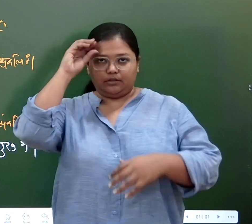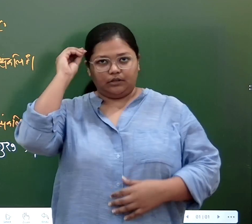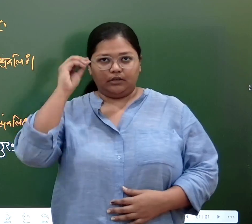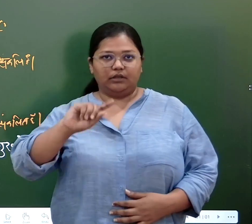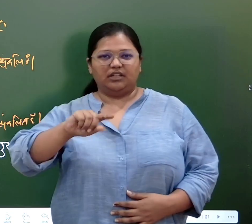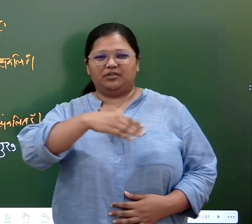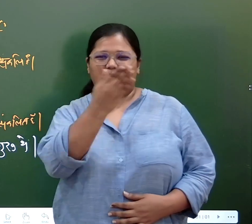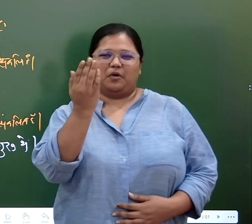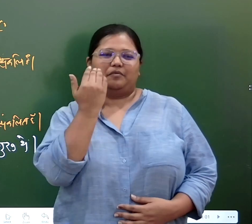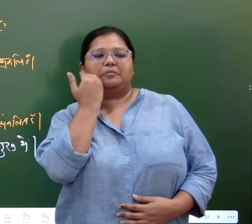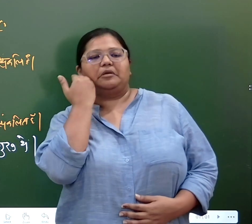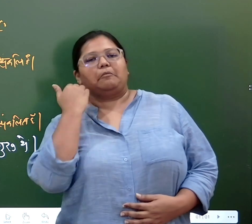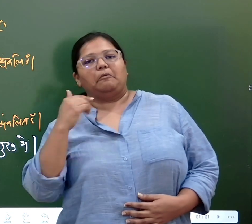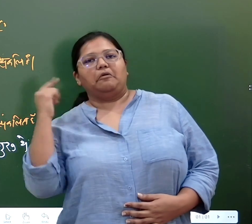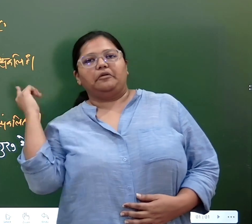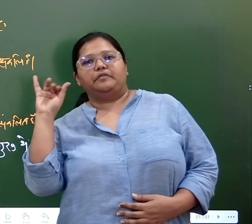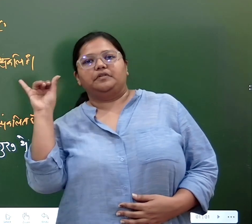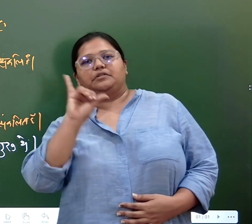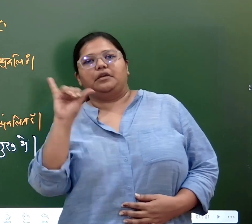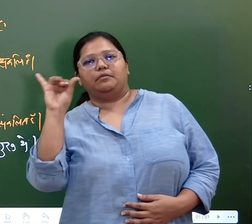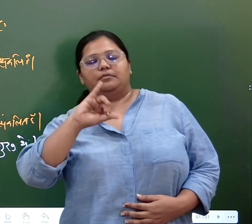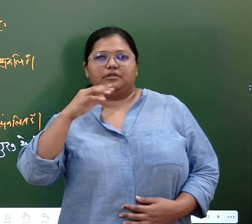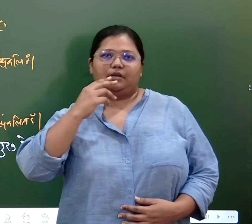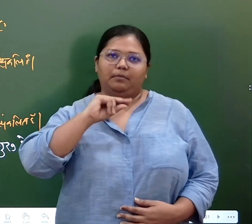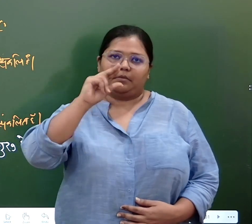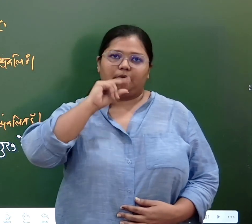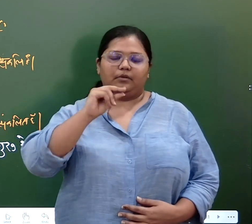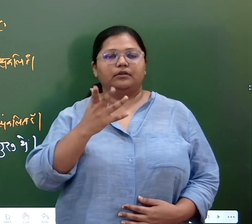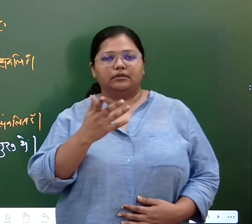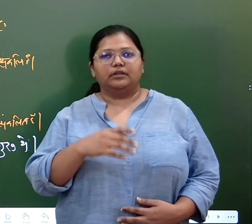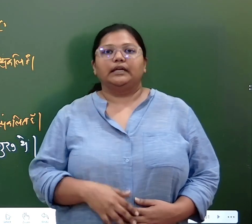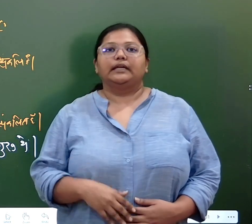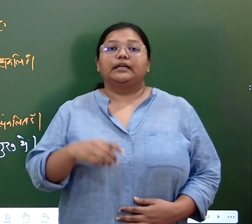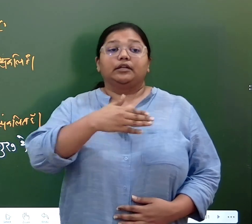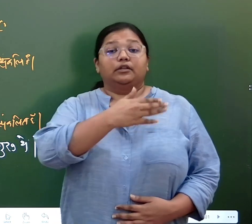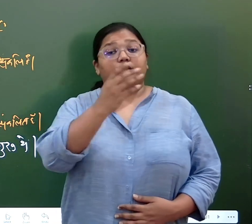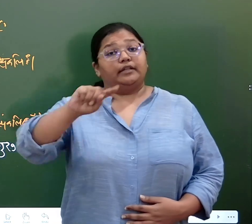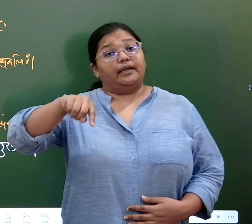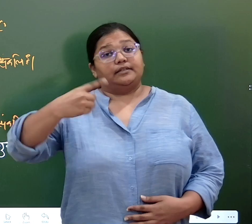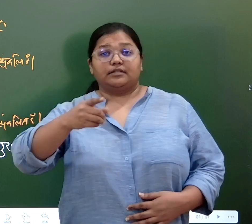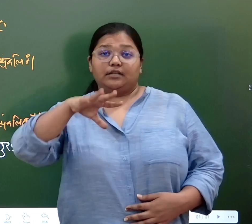तो चलो तब तक के लिए आप सभी को शुभ रात्रि, गुड